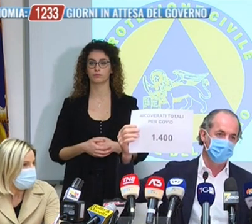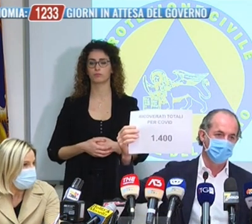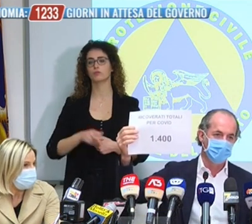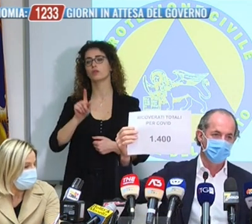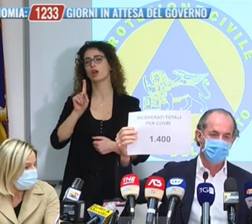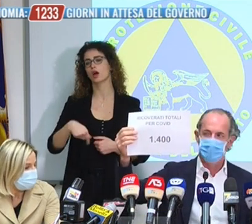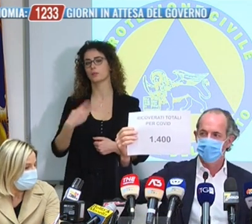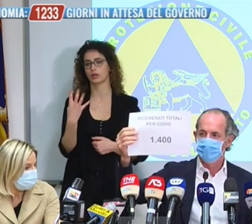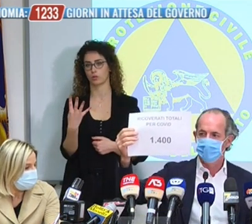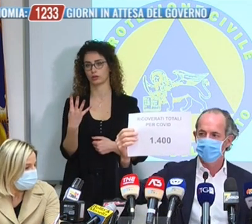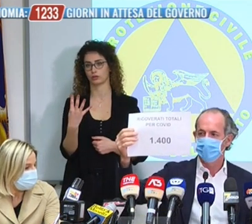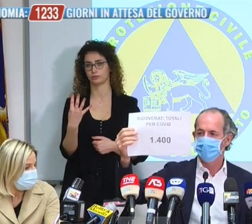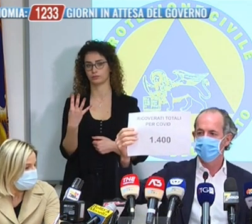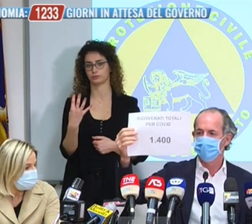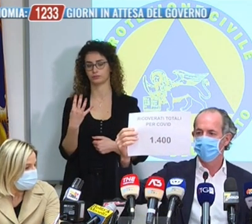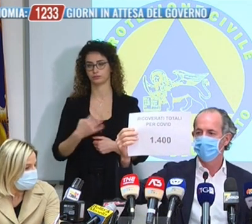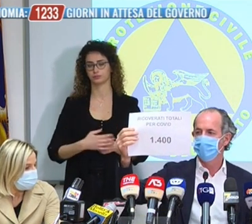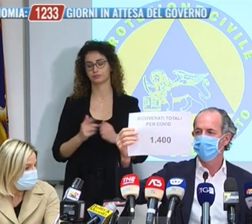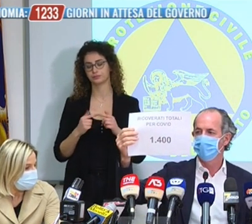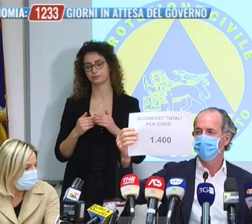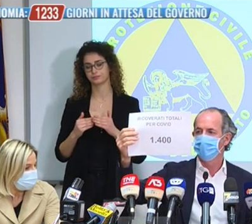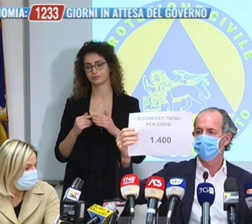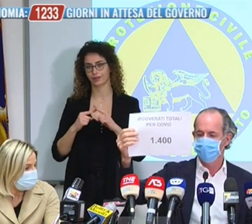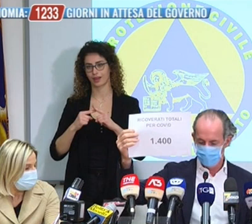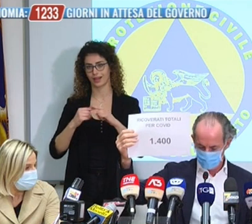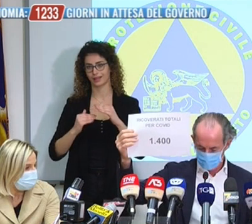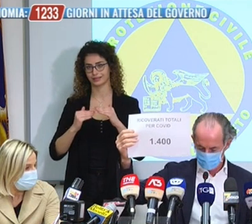1.004, sono cresciuti.